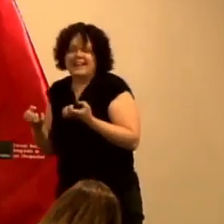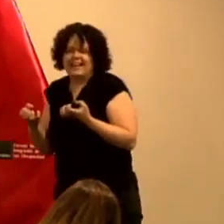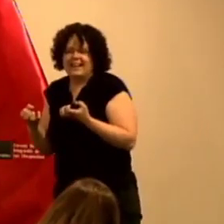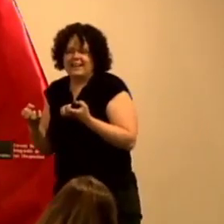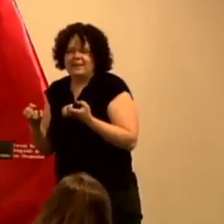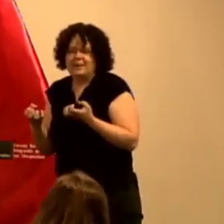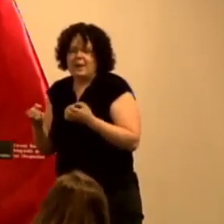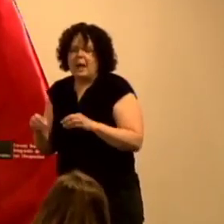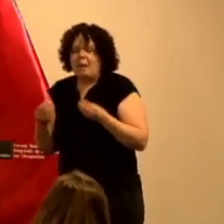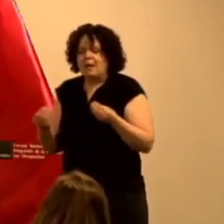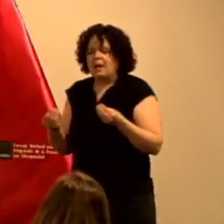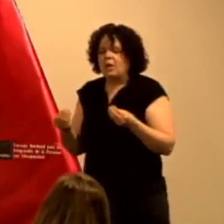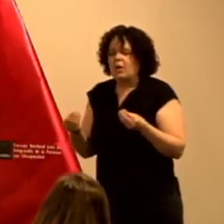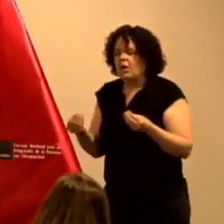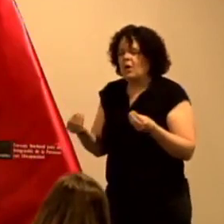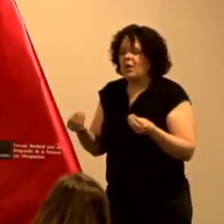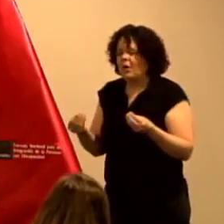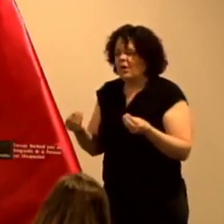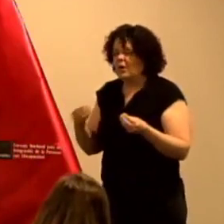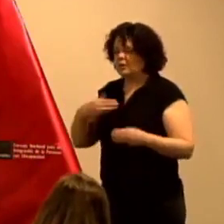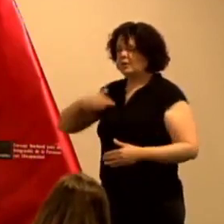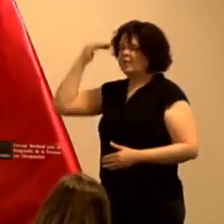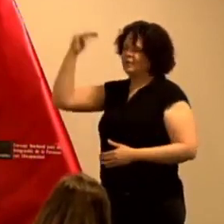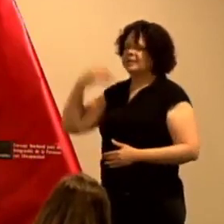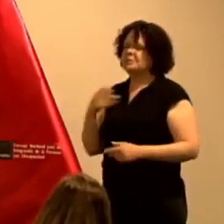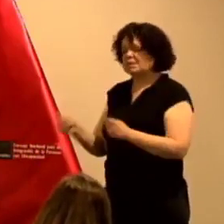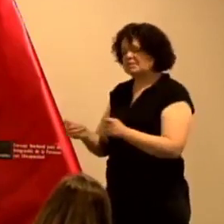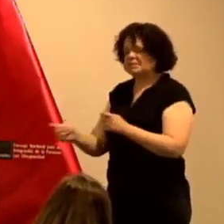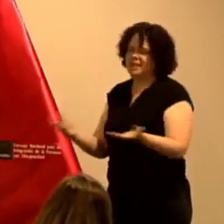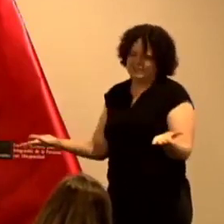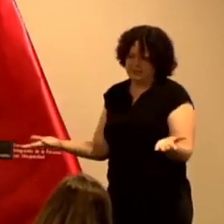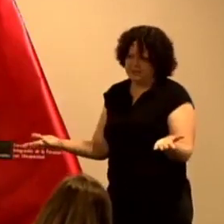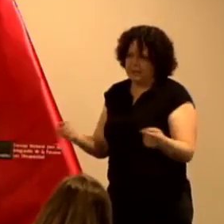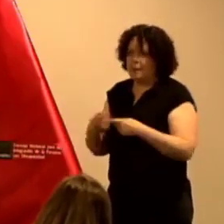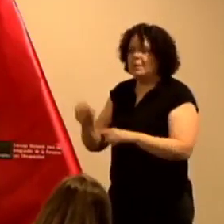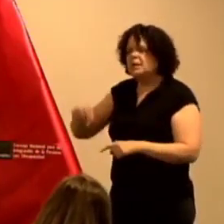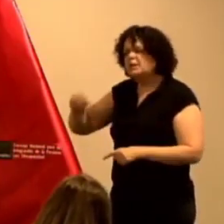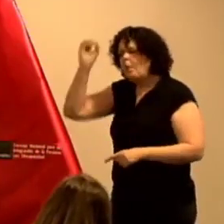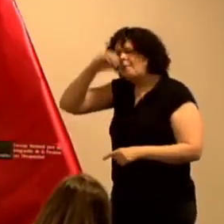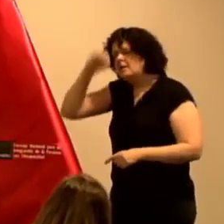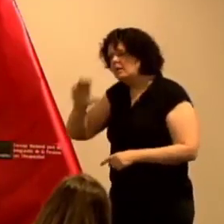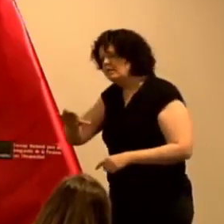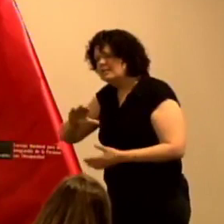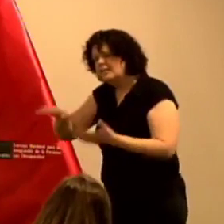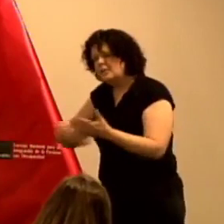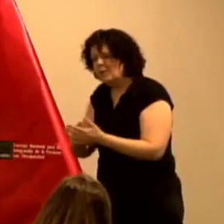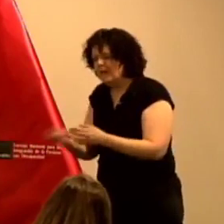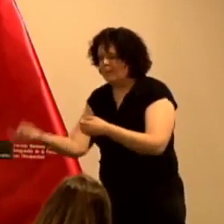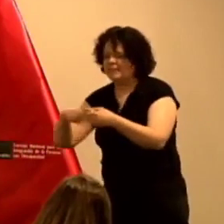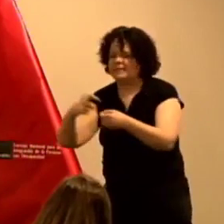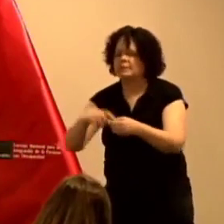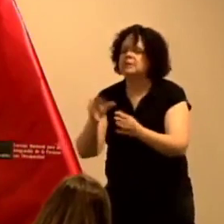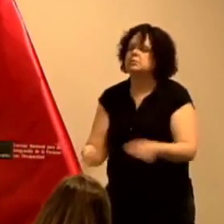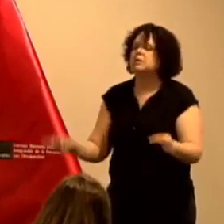hacemos para evitar, digamos, en el caso del chocolate, ¿no?, que esto suceda? Correcto. Esto, por ejemplo, hay más características y diferencias entre